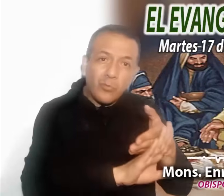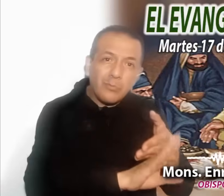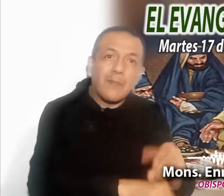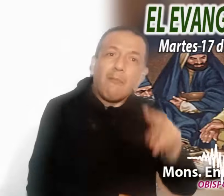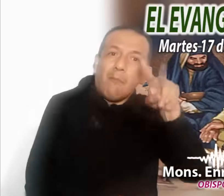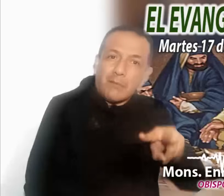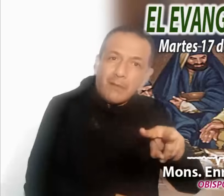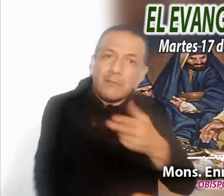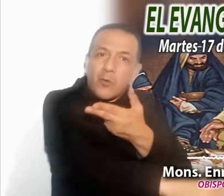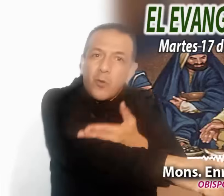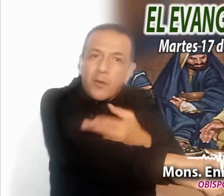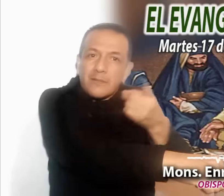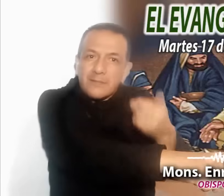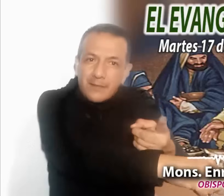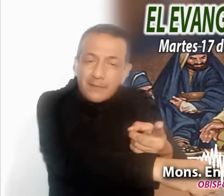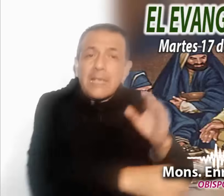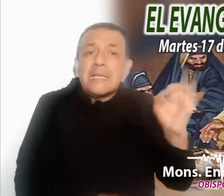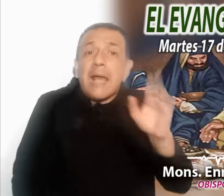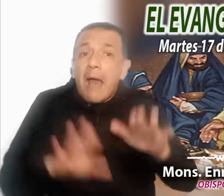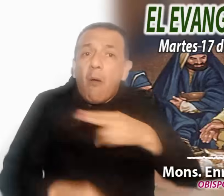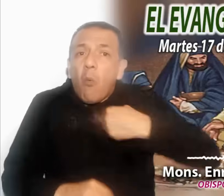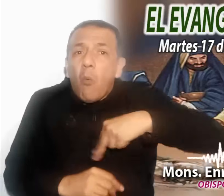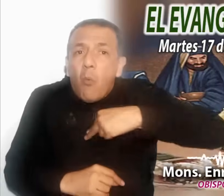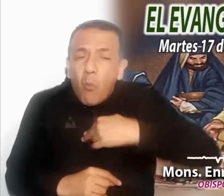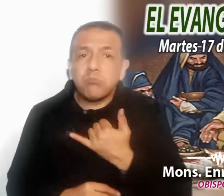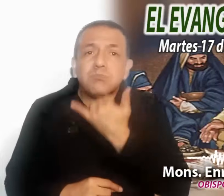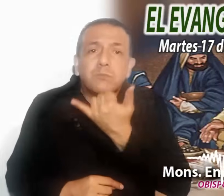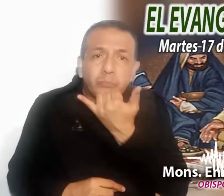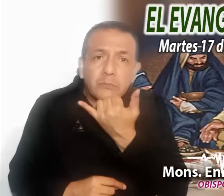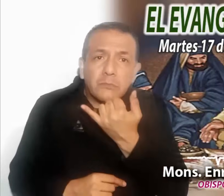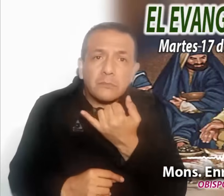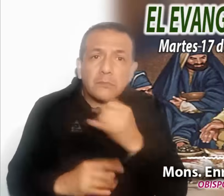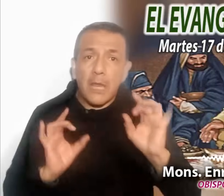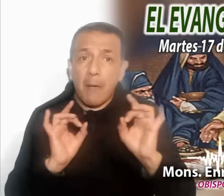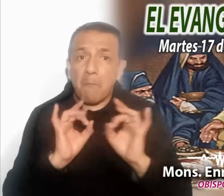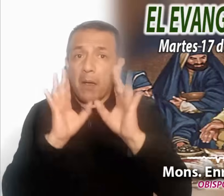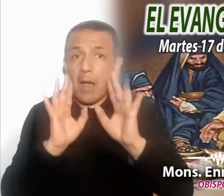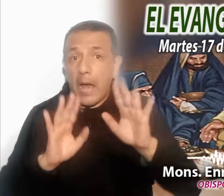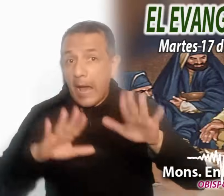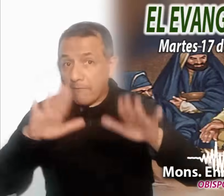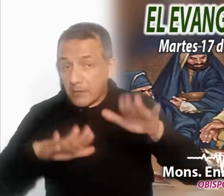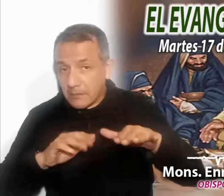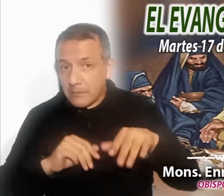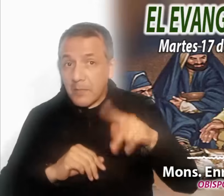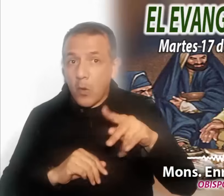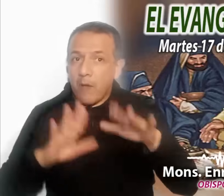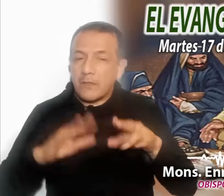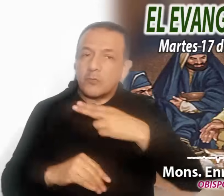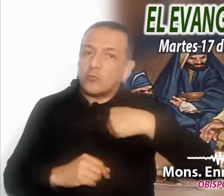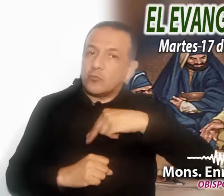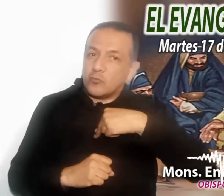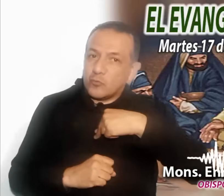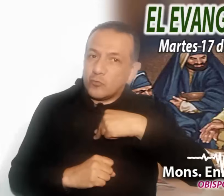cierto, pero una cosa es una equivocación que a cualquiera nos pasa y otra llevar una vida